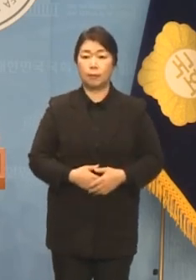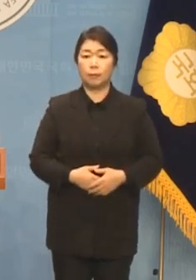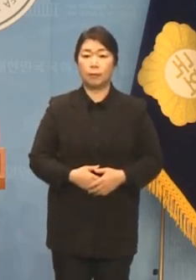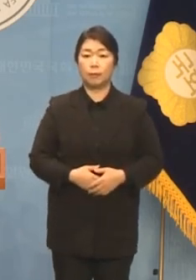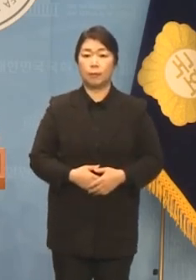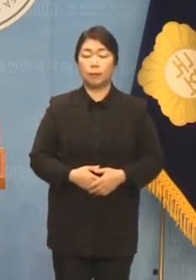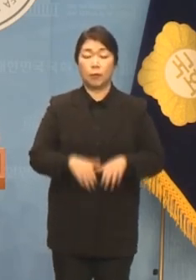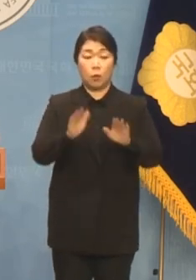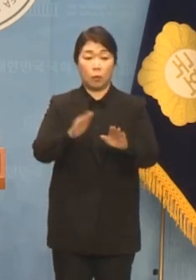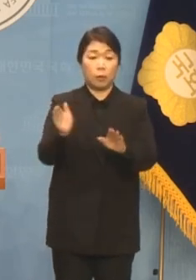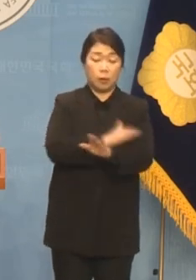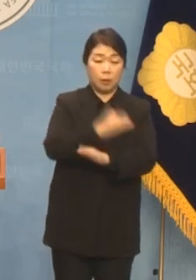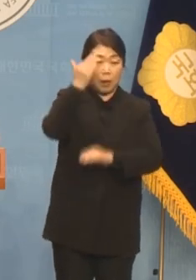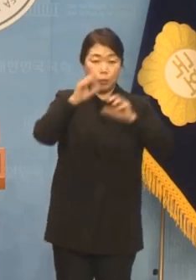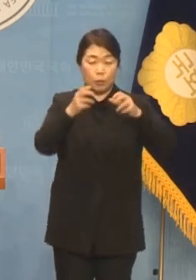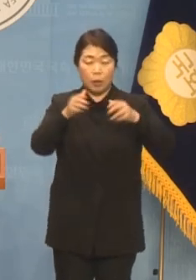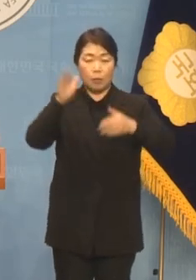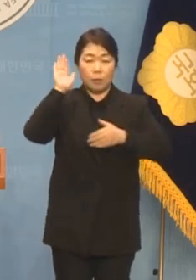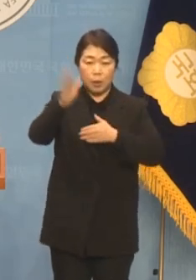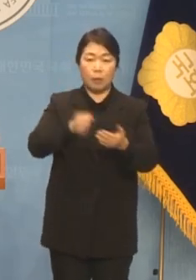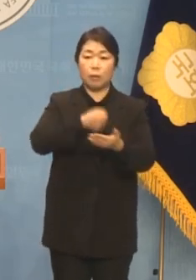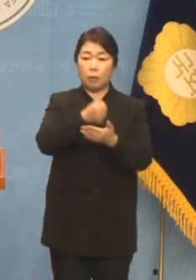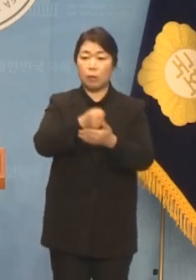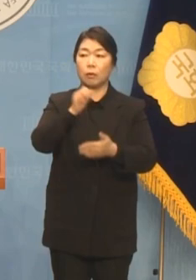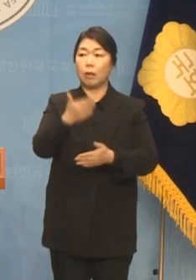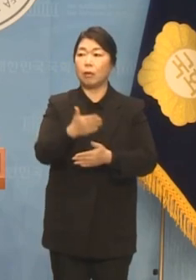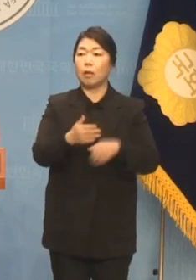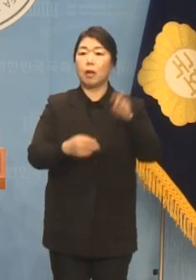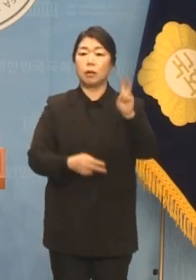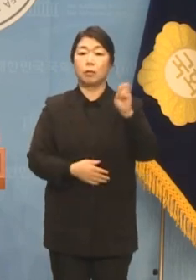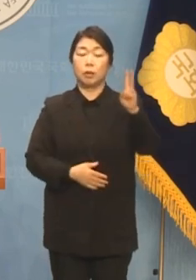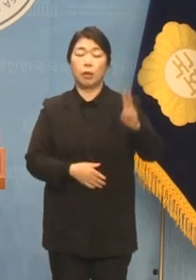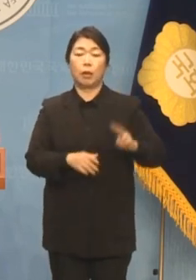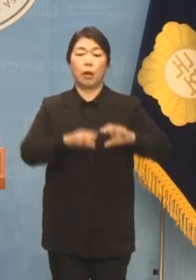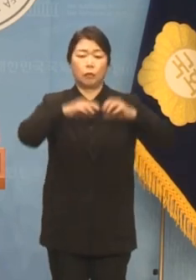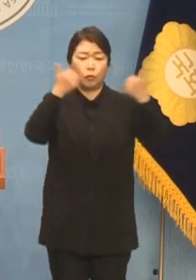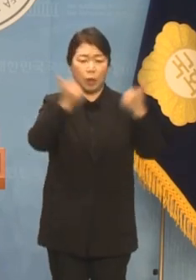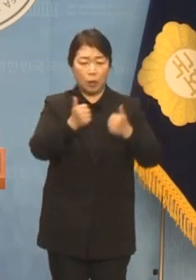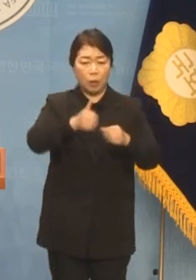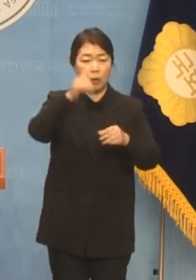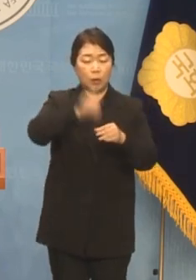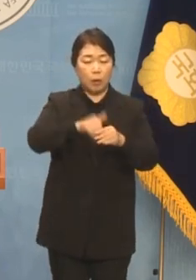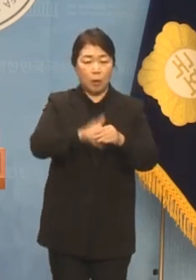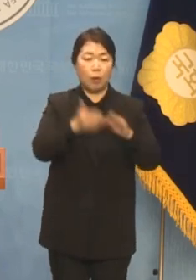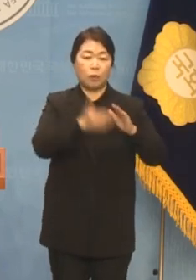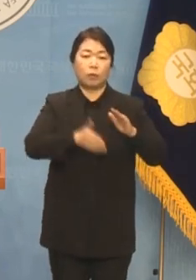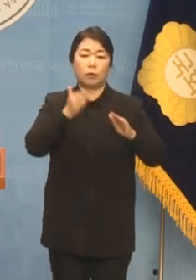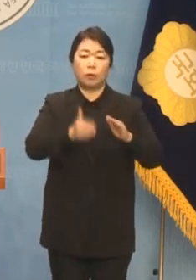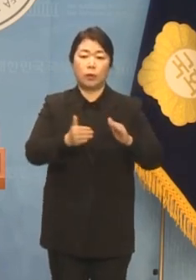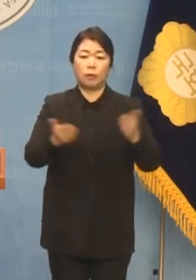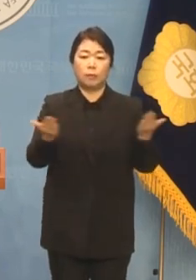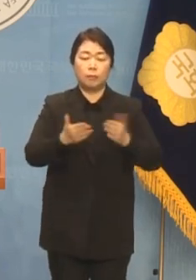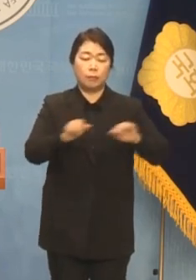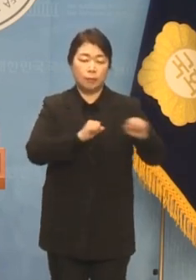오늘부터 대한민국의 미래를 결정하는 제 22대 총선 공식일정이